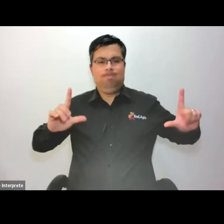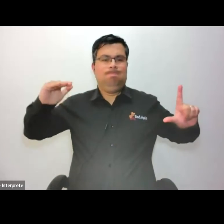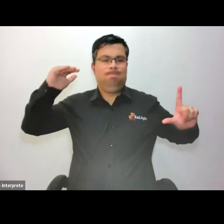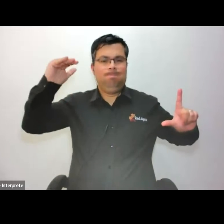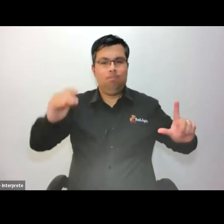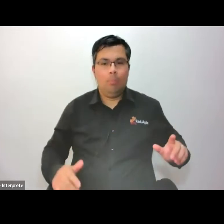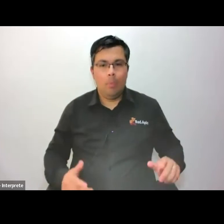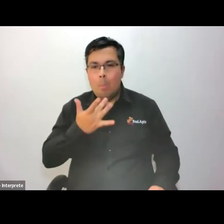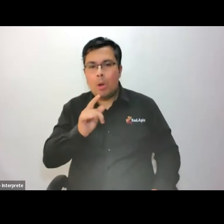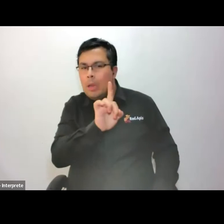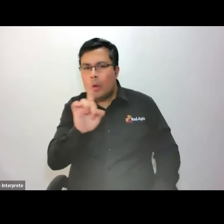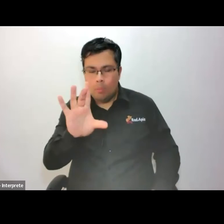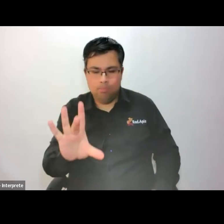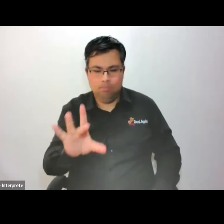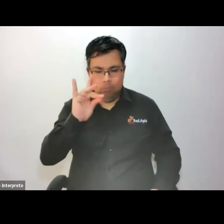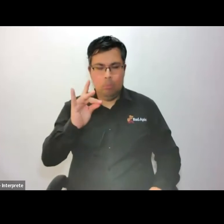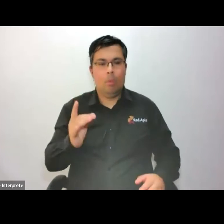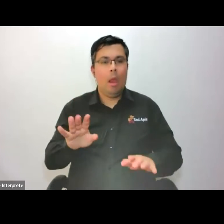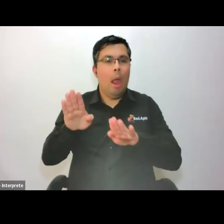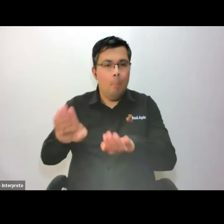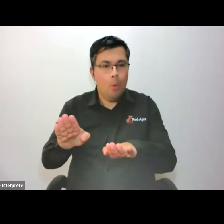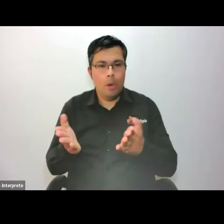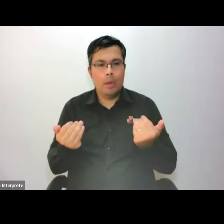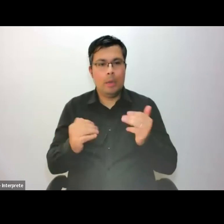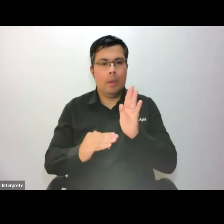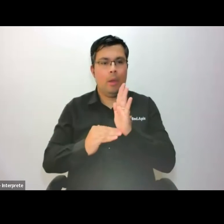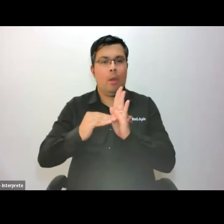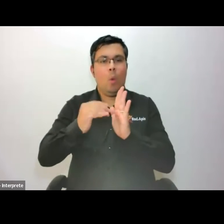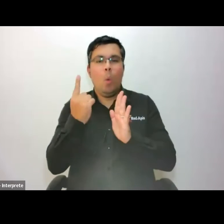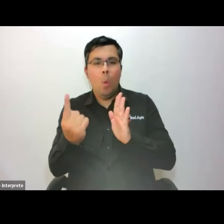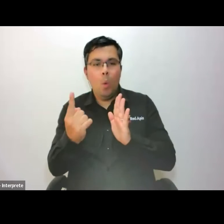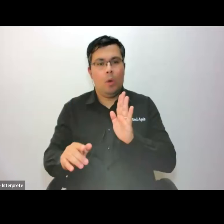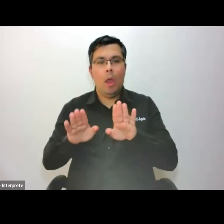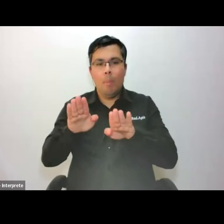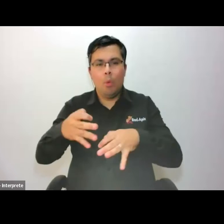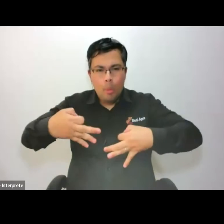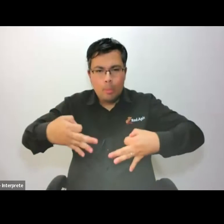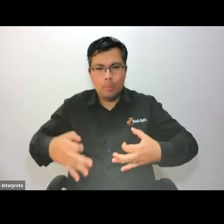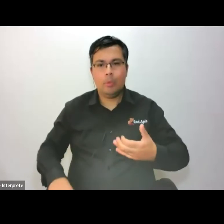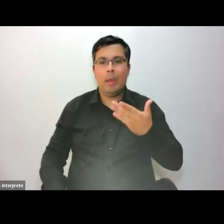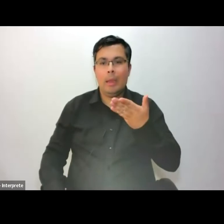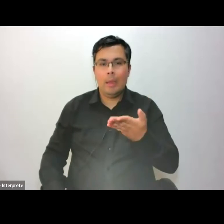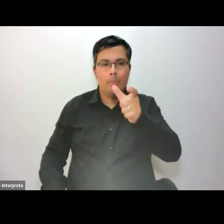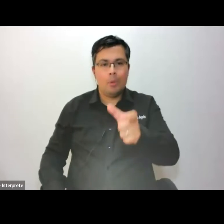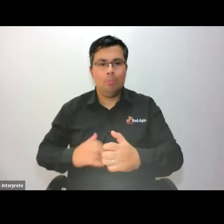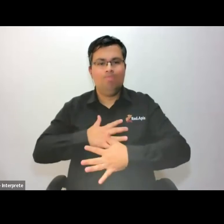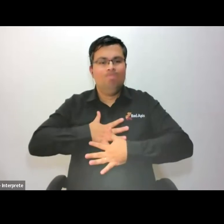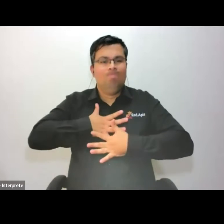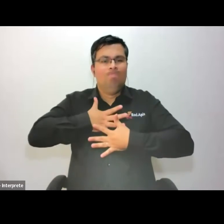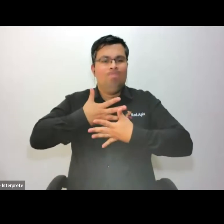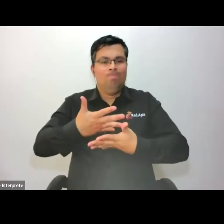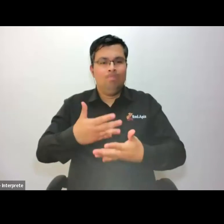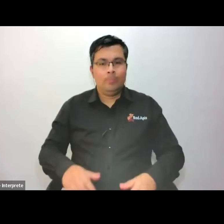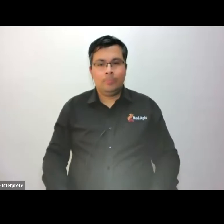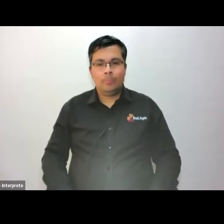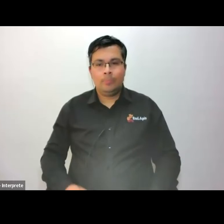de un nivel 1, que es un chico con necesidades de apoyo específico, habitualmente es emocional.